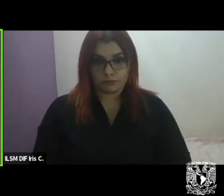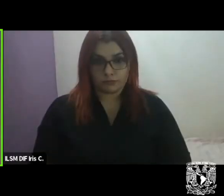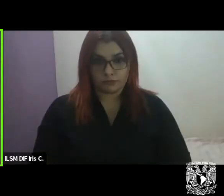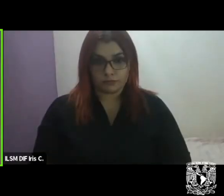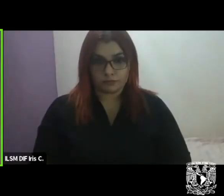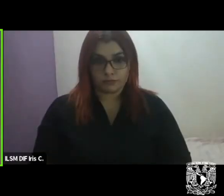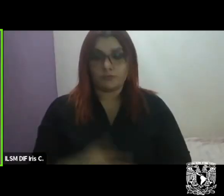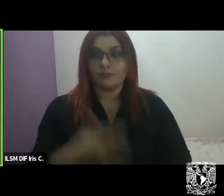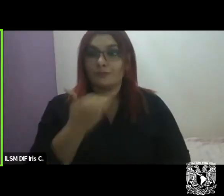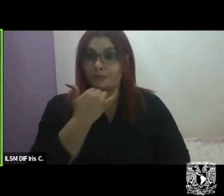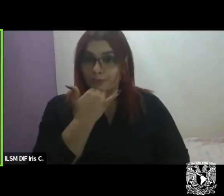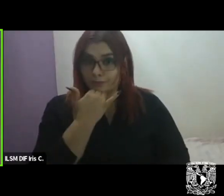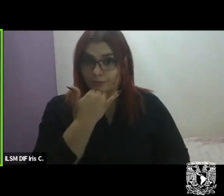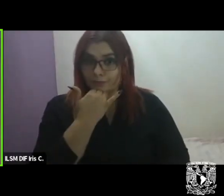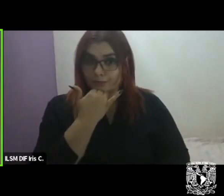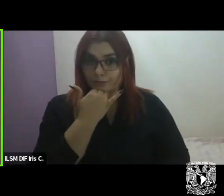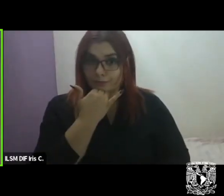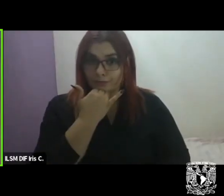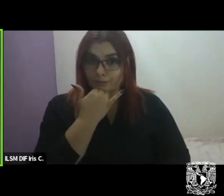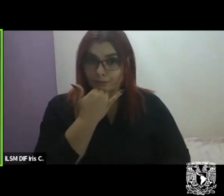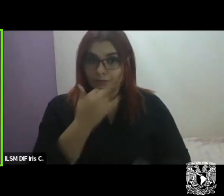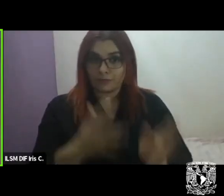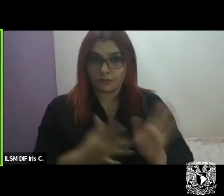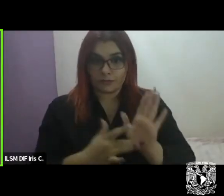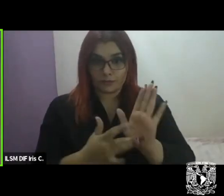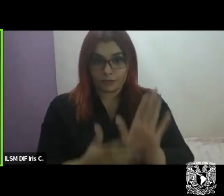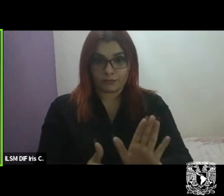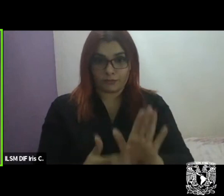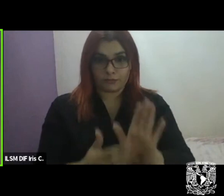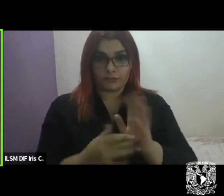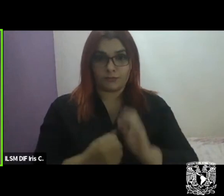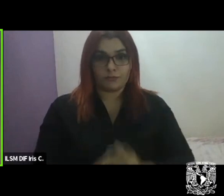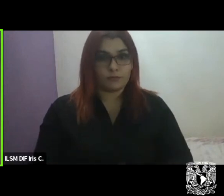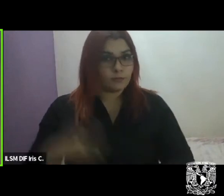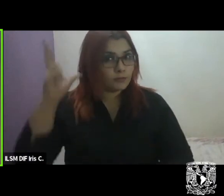Perdón, no lo compartí con audio.